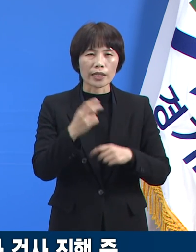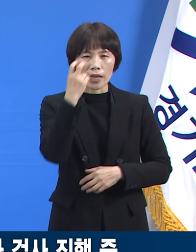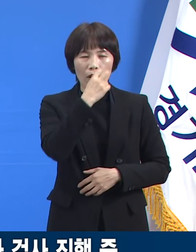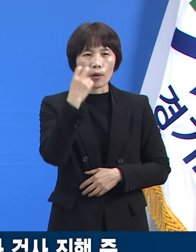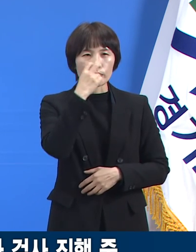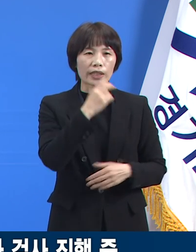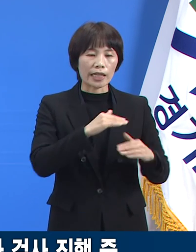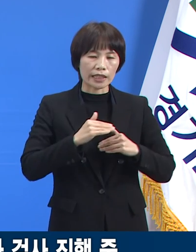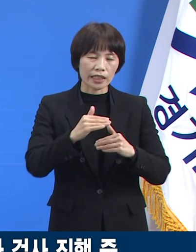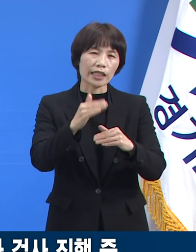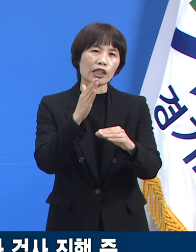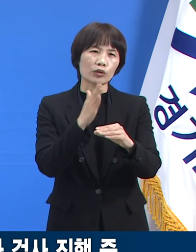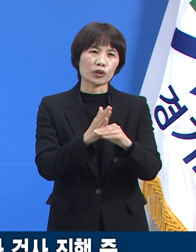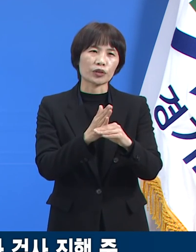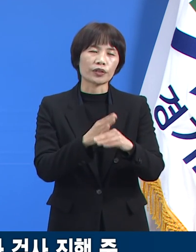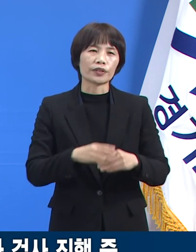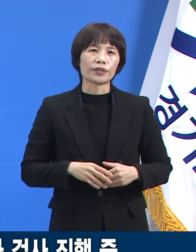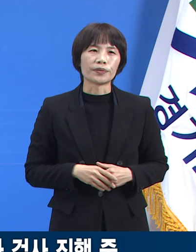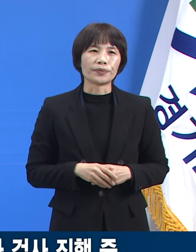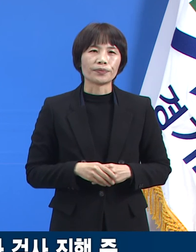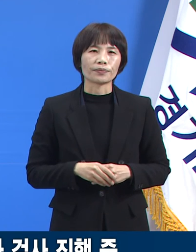검사를 진행 중에 있습니다.